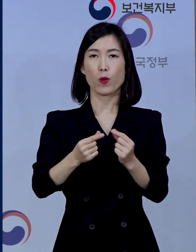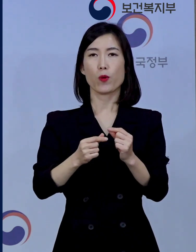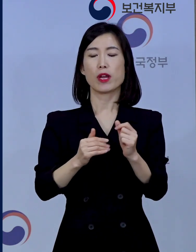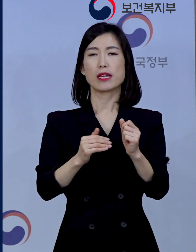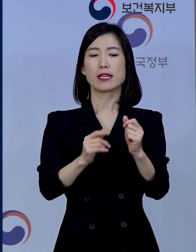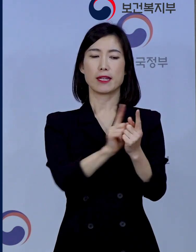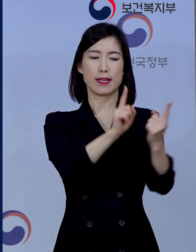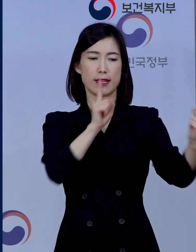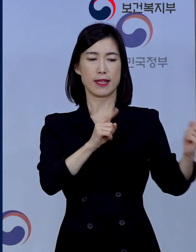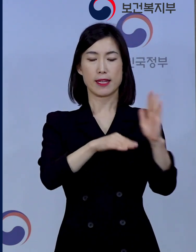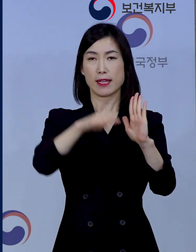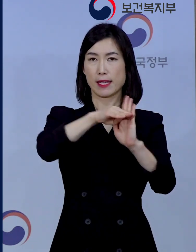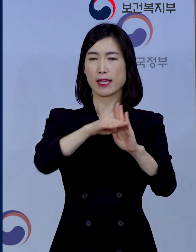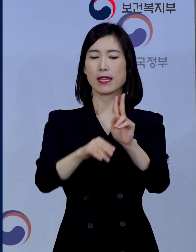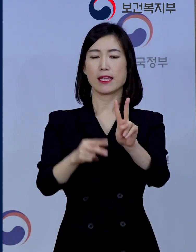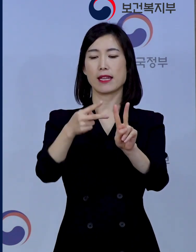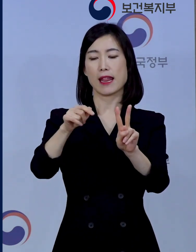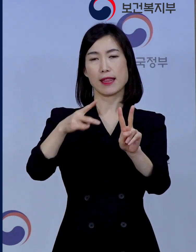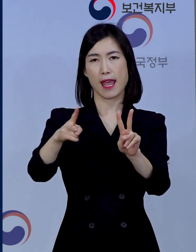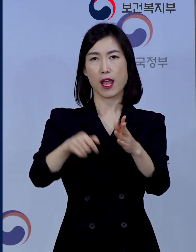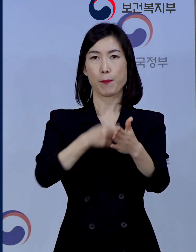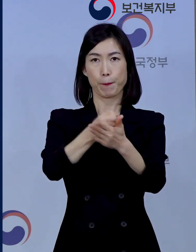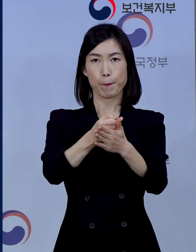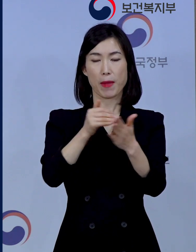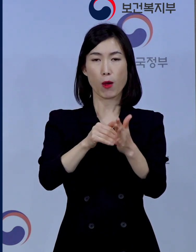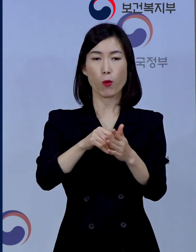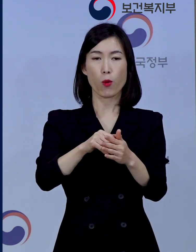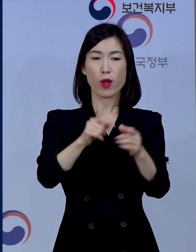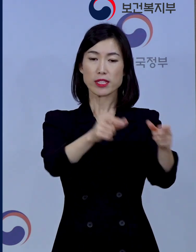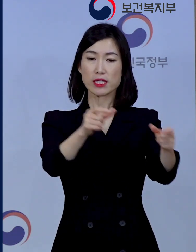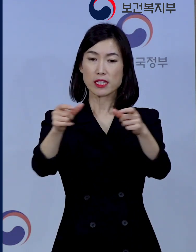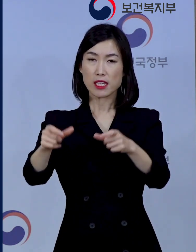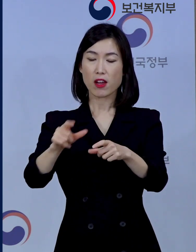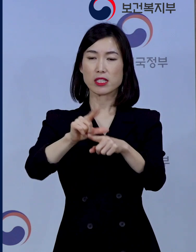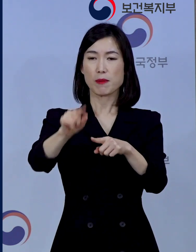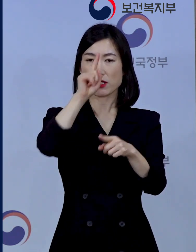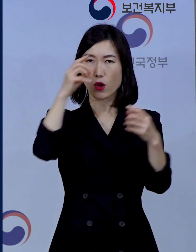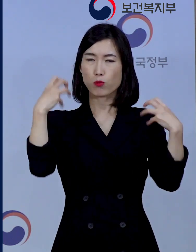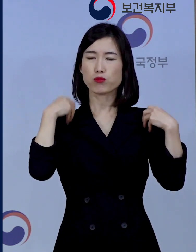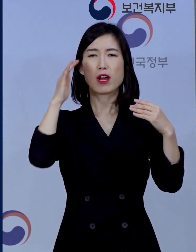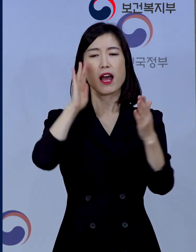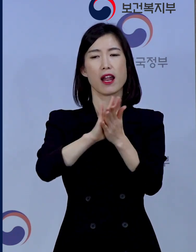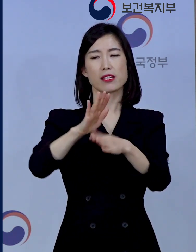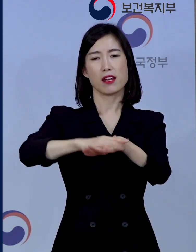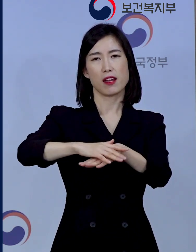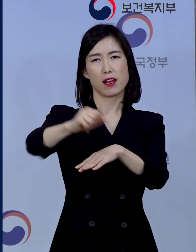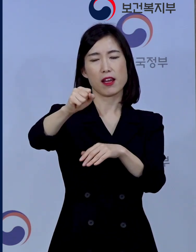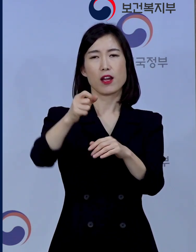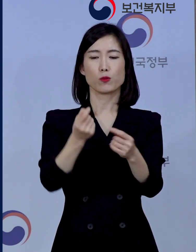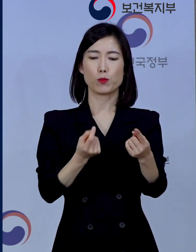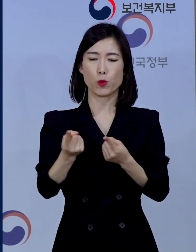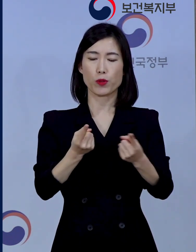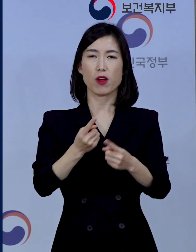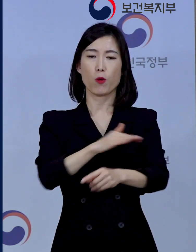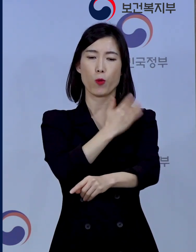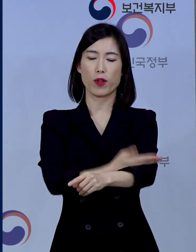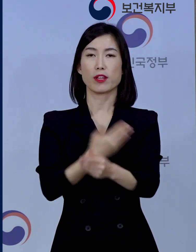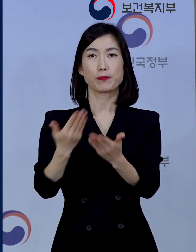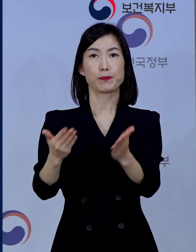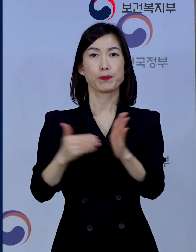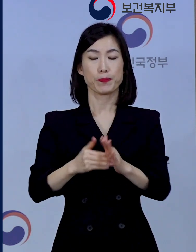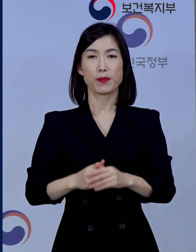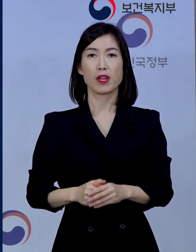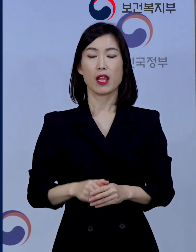여건에 따라 조정할 수 있는 자율권을 부여하기로 하였습니다. 이러한 단계 상향에 대해서는 각 부처와